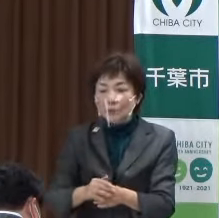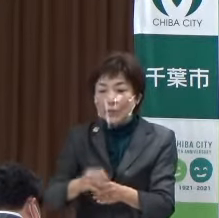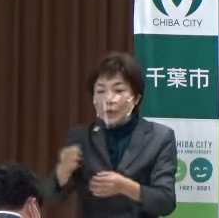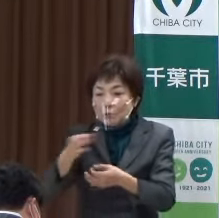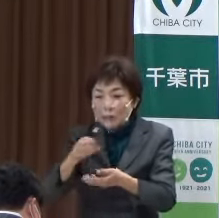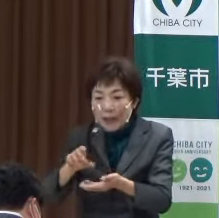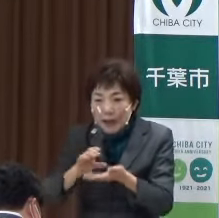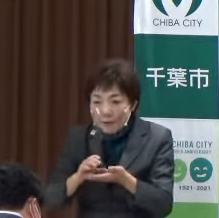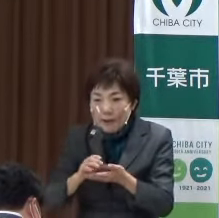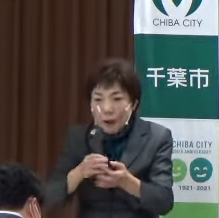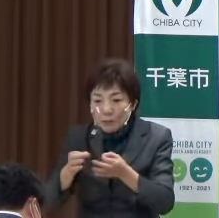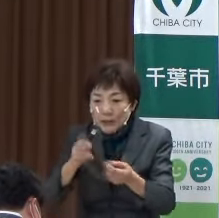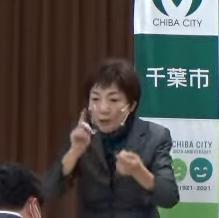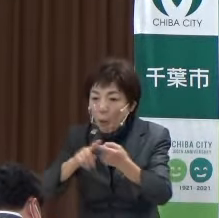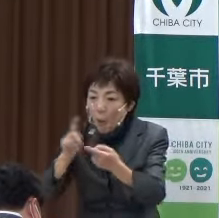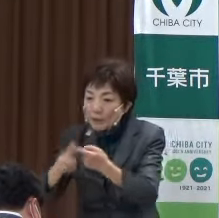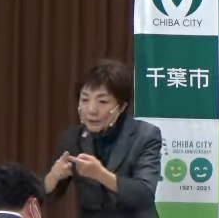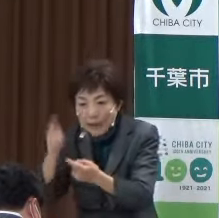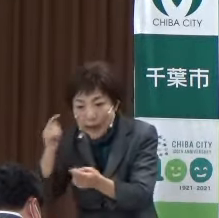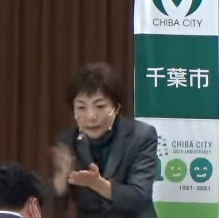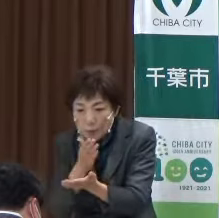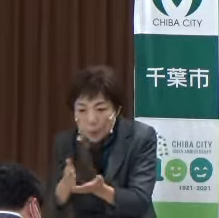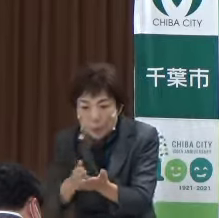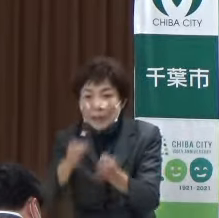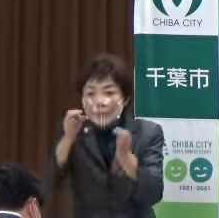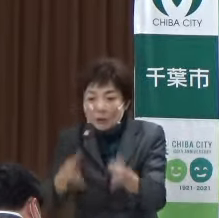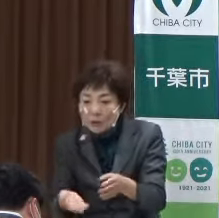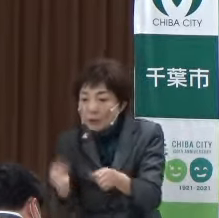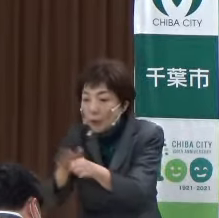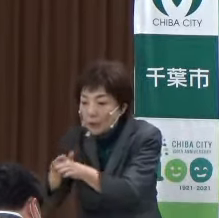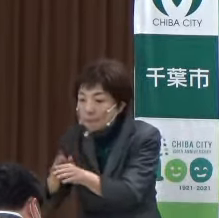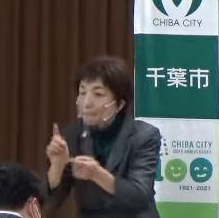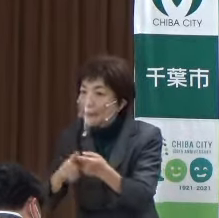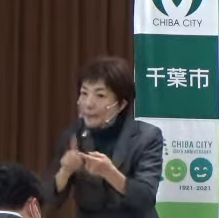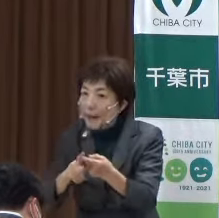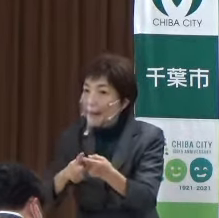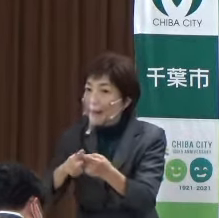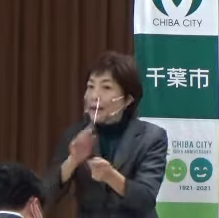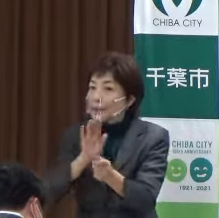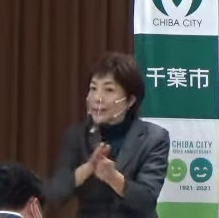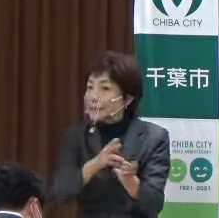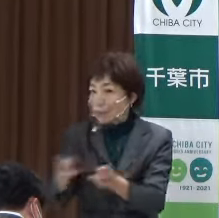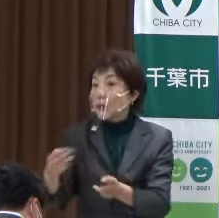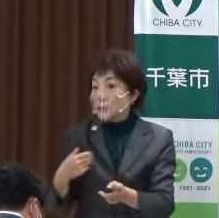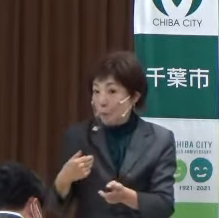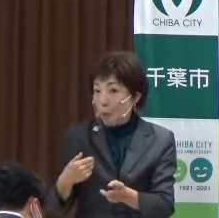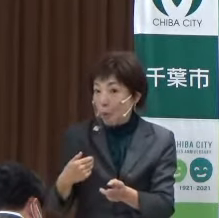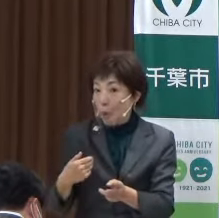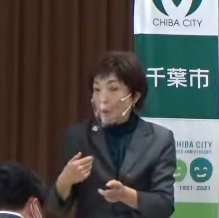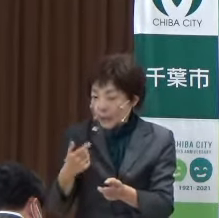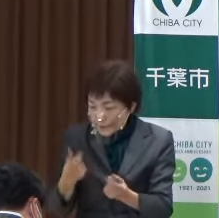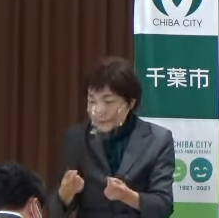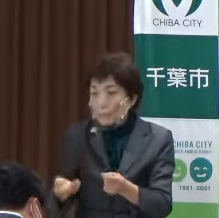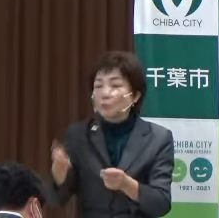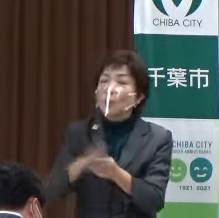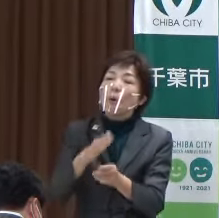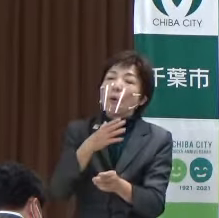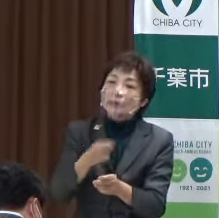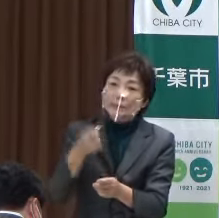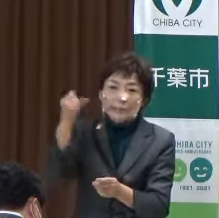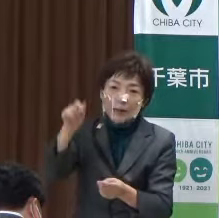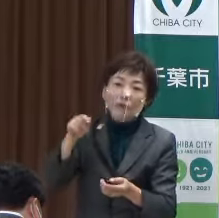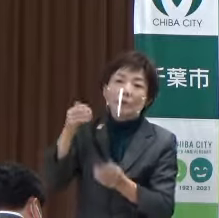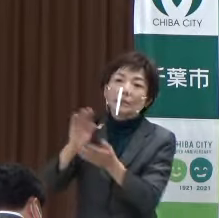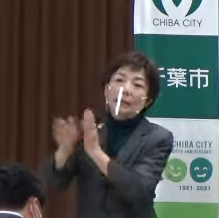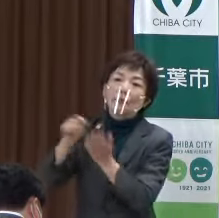売り上げに応じた形の本質補填的な支援制度に構築した方がいいのではないかという意